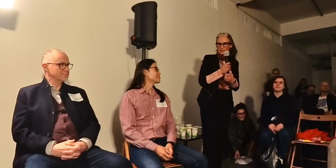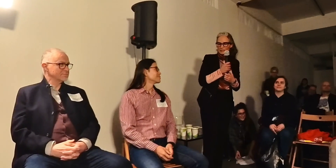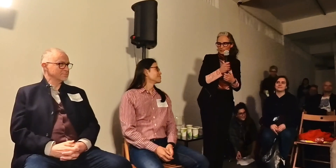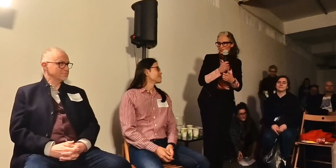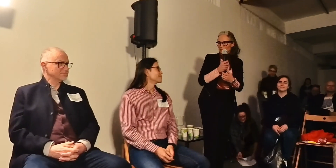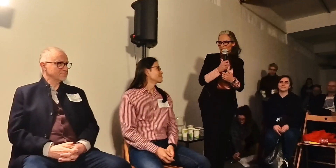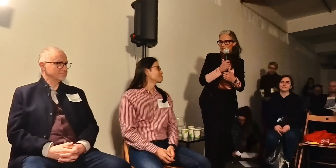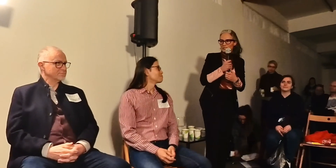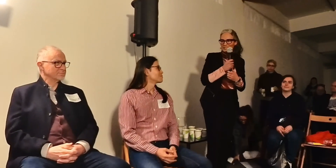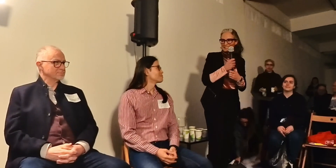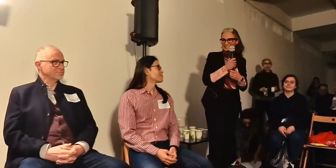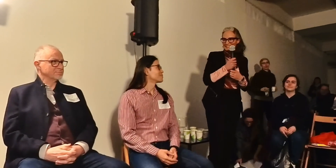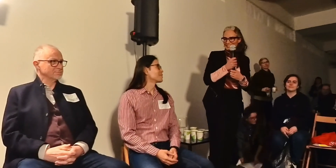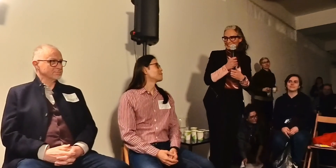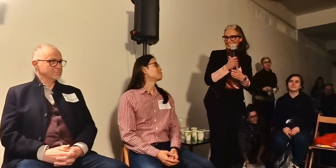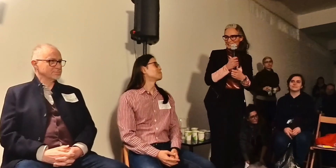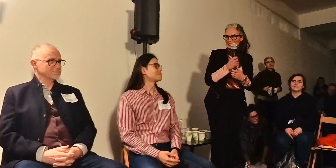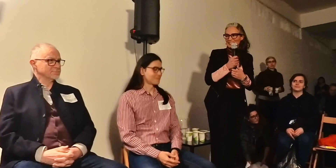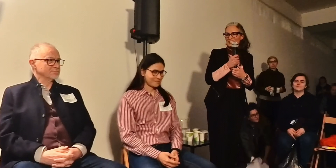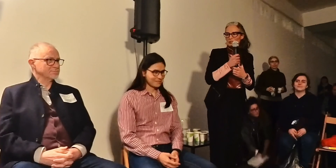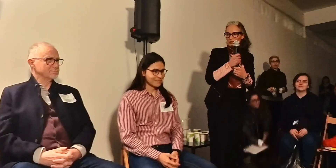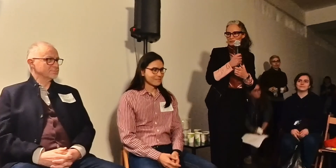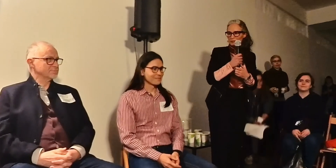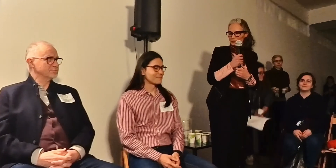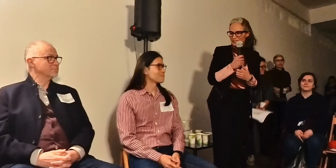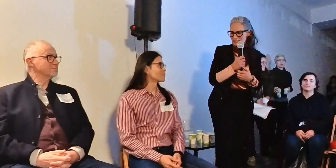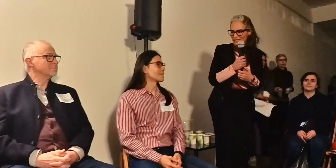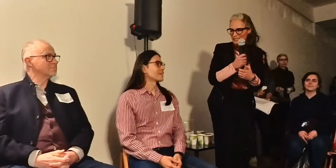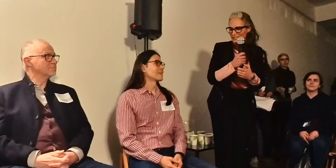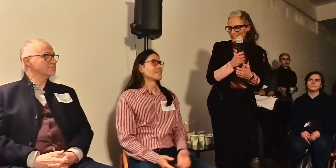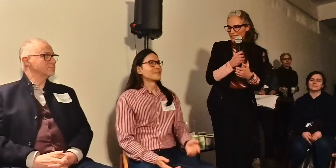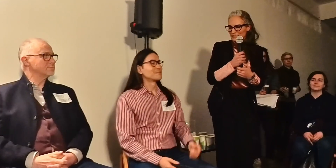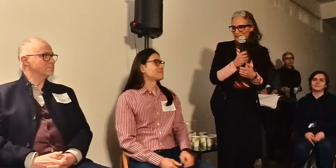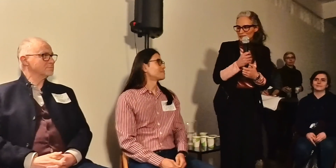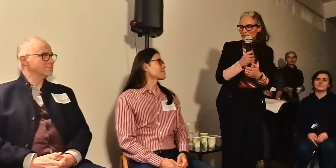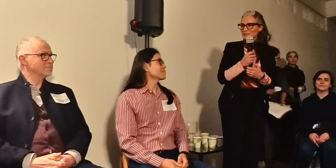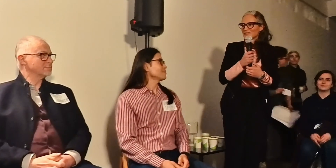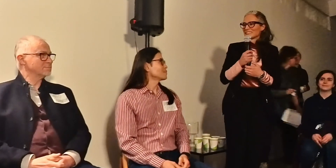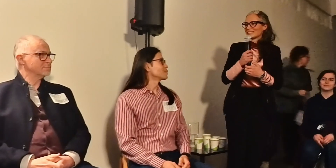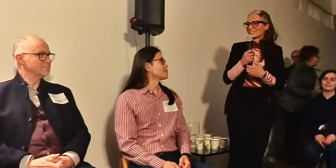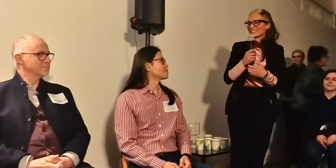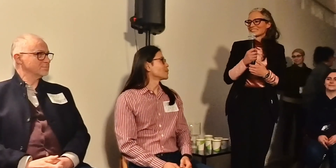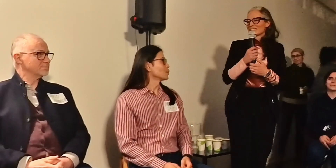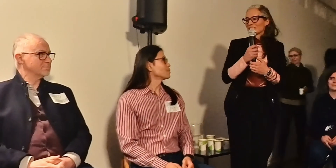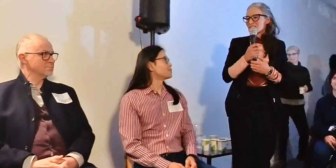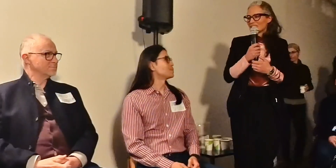hodně. Takže kazašský aktivista a performer Daniar Sabitov.